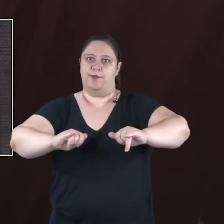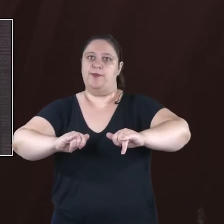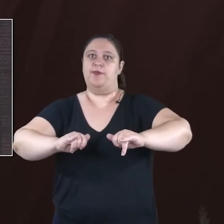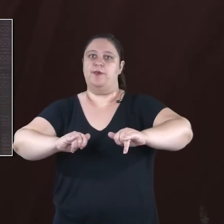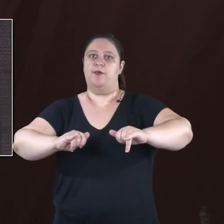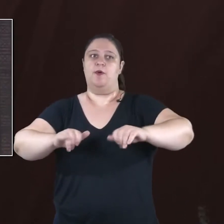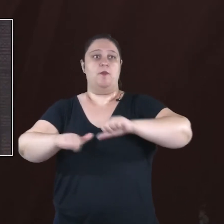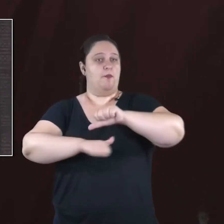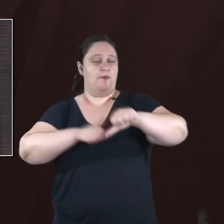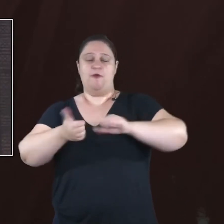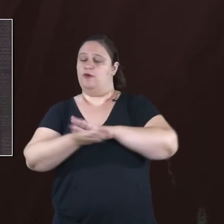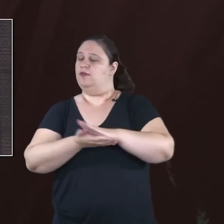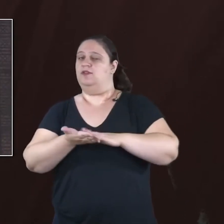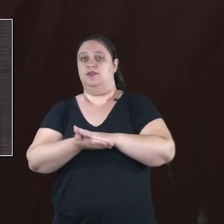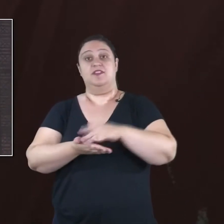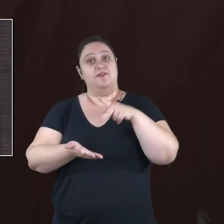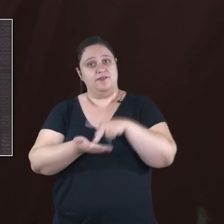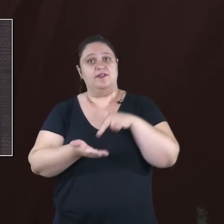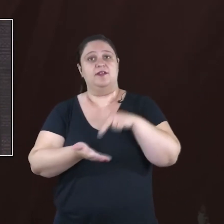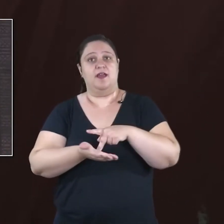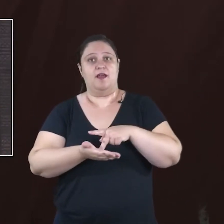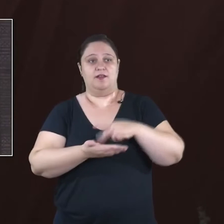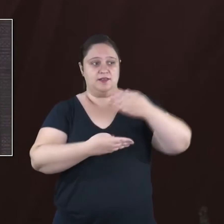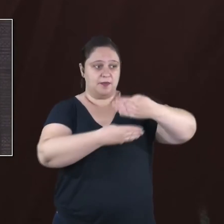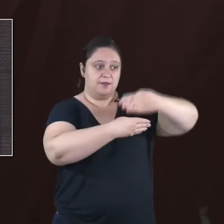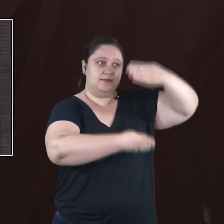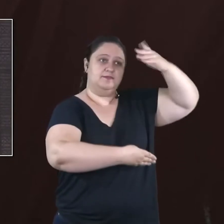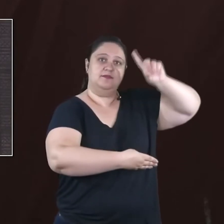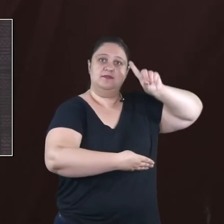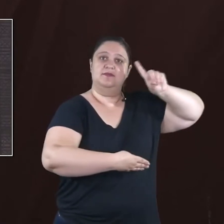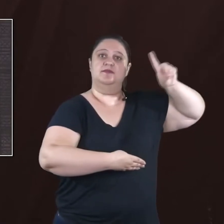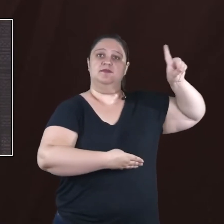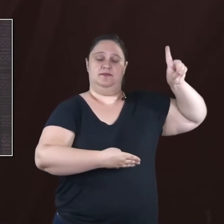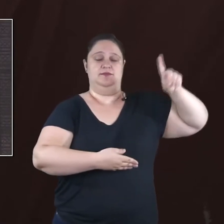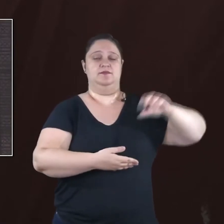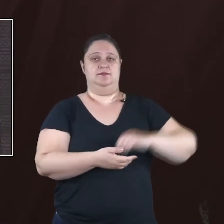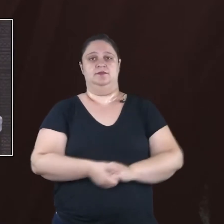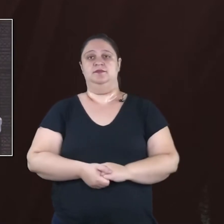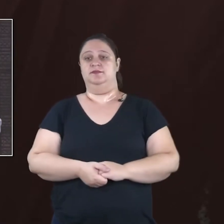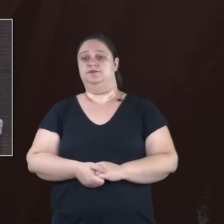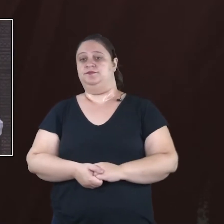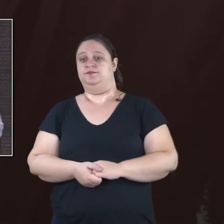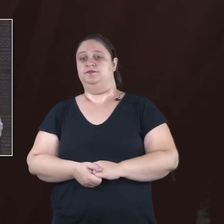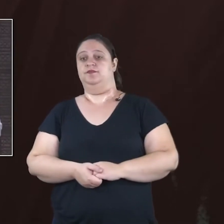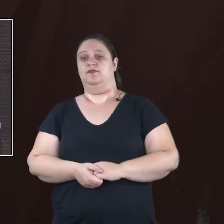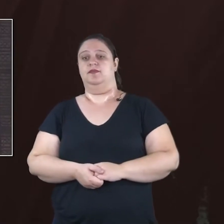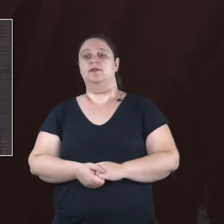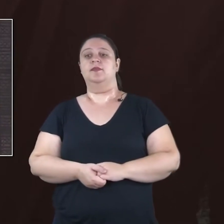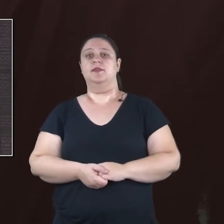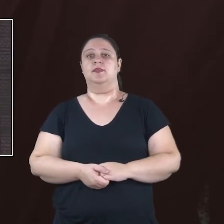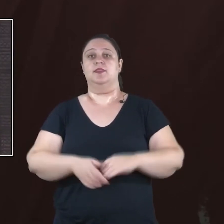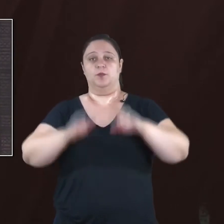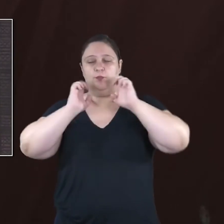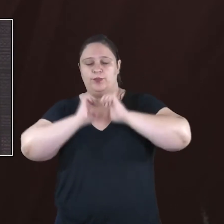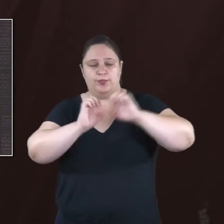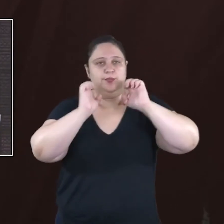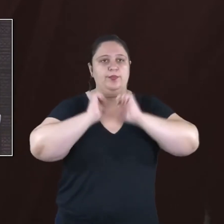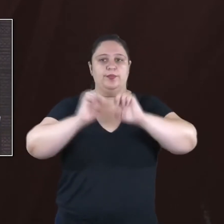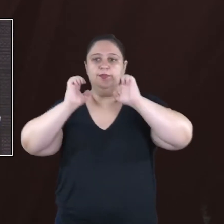as coisas verdadeiras reveladas na palavra de Deus. E a sua pregação é